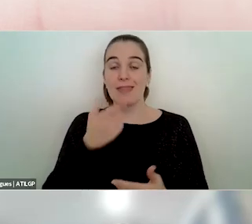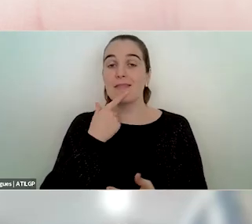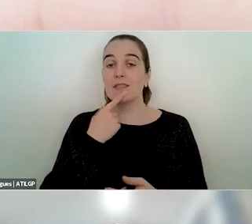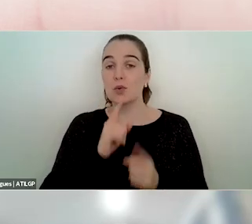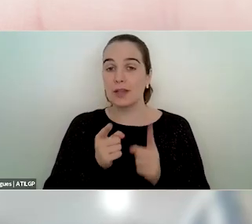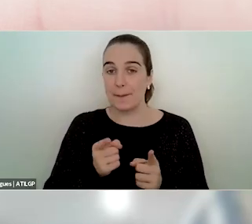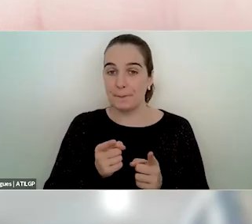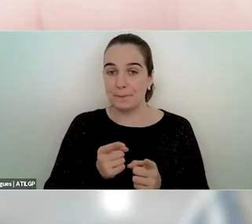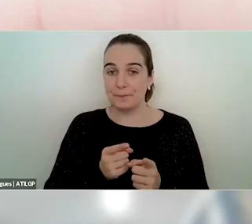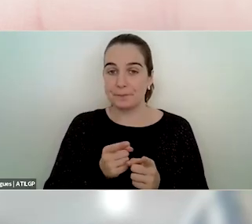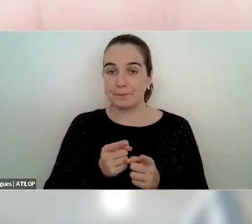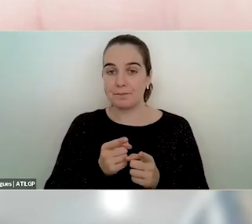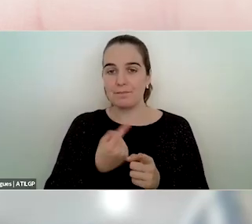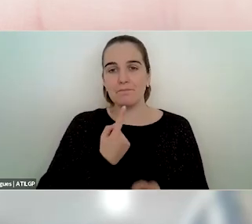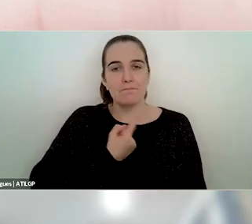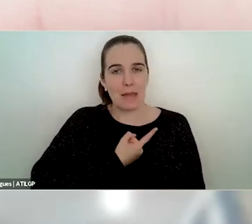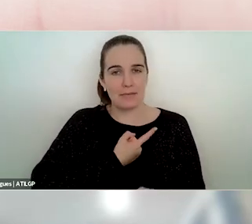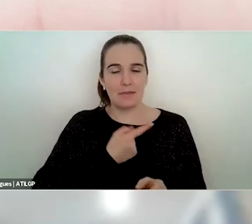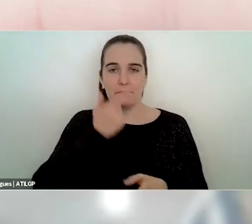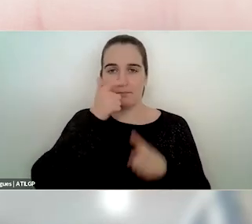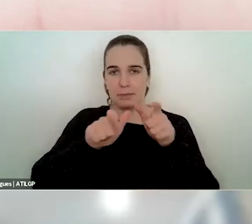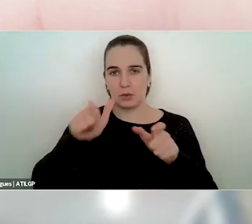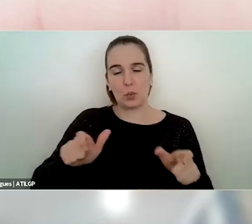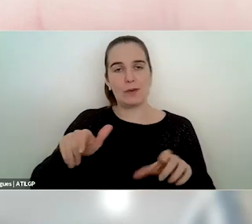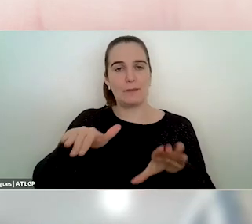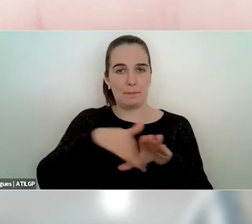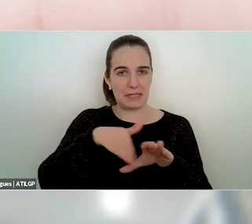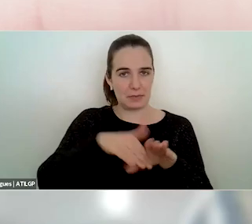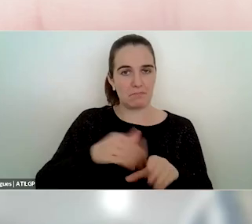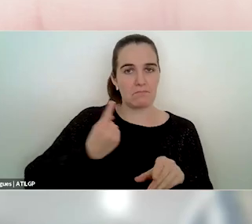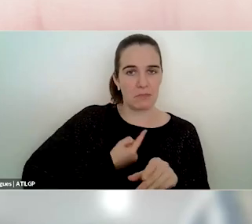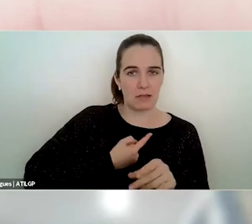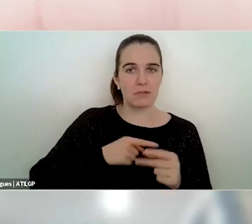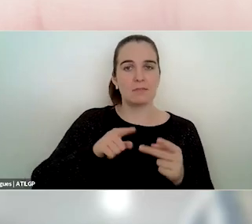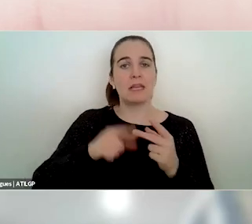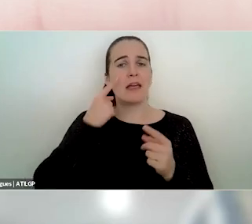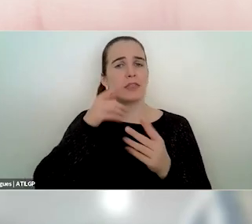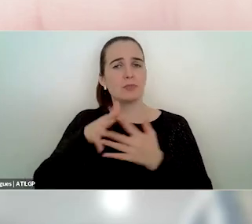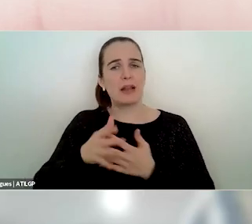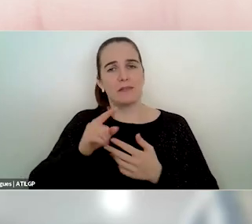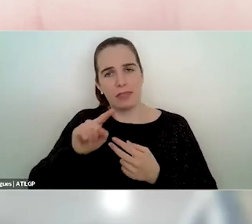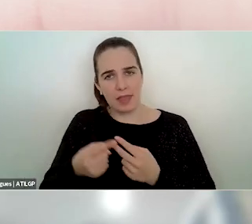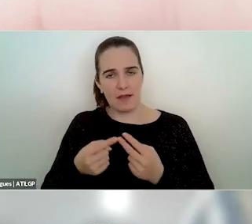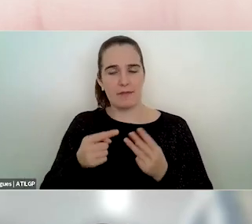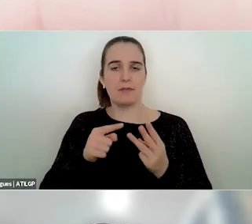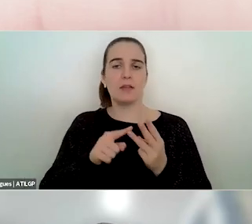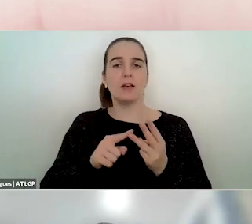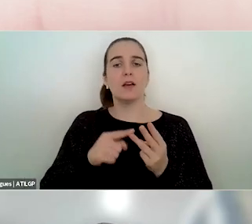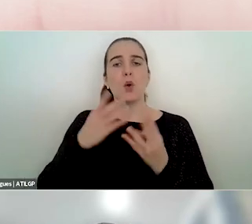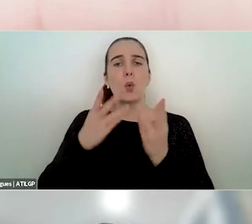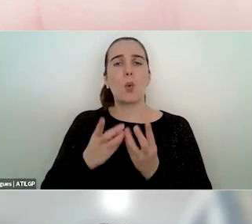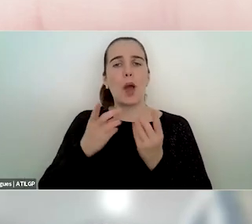que deve haver uma participação dos cidadãos, deve haver transparência e prestação de